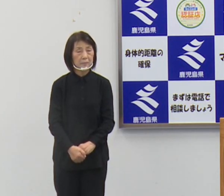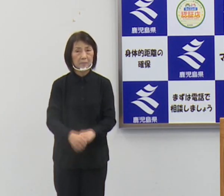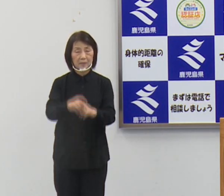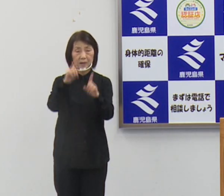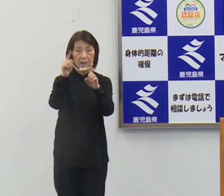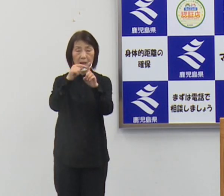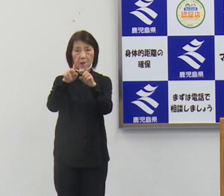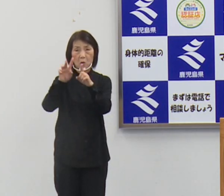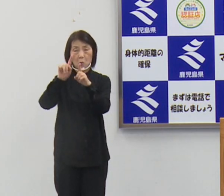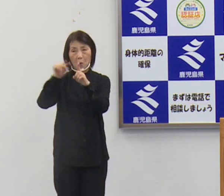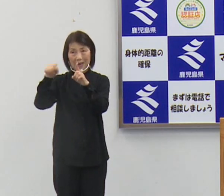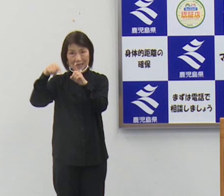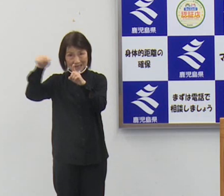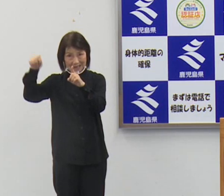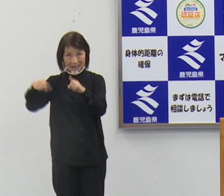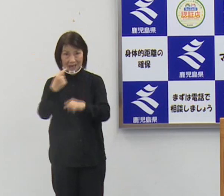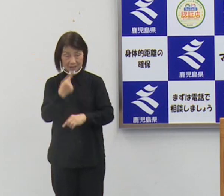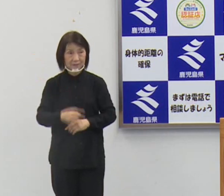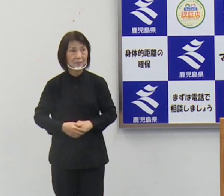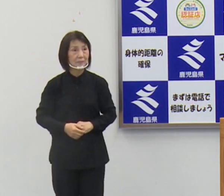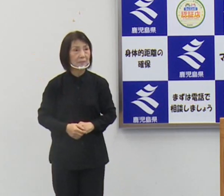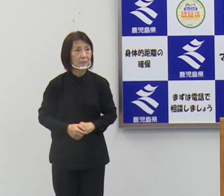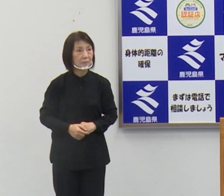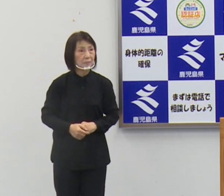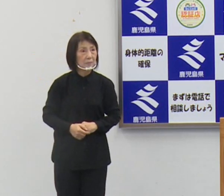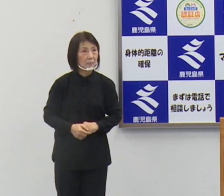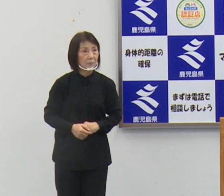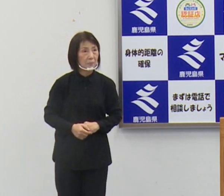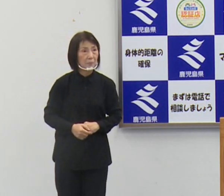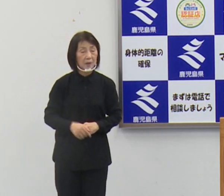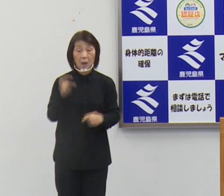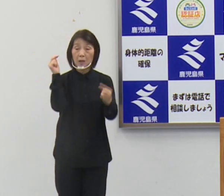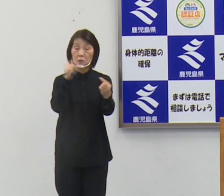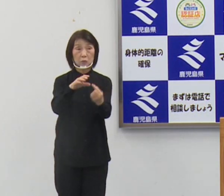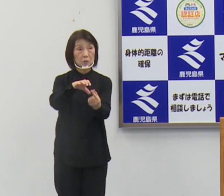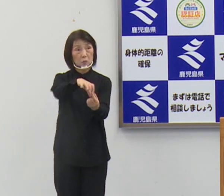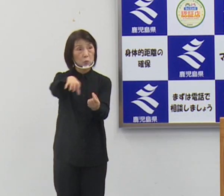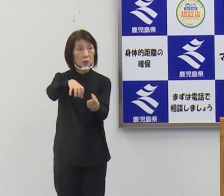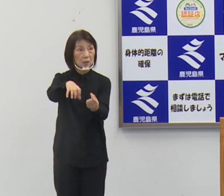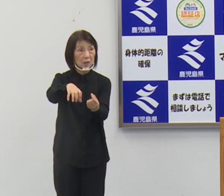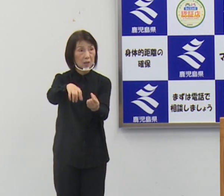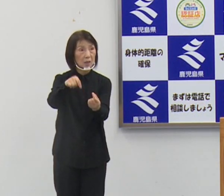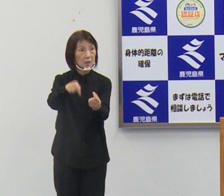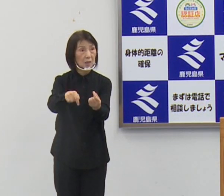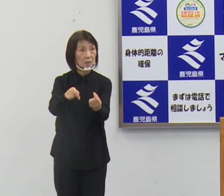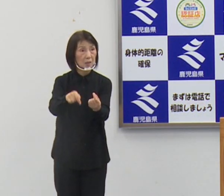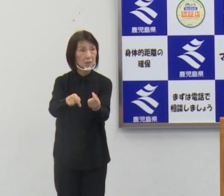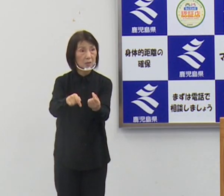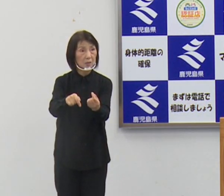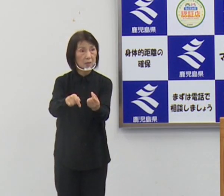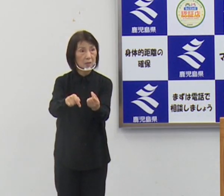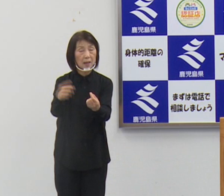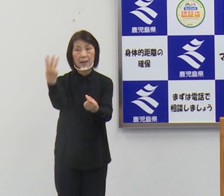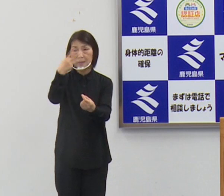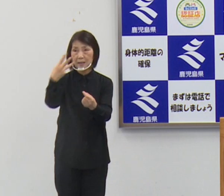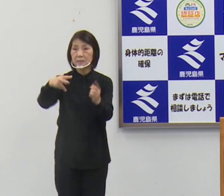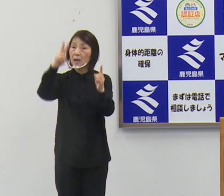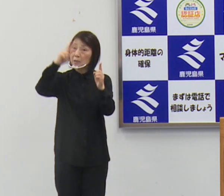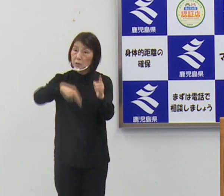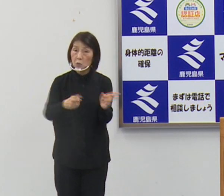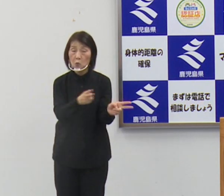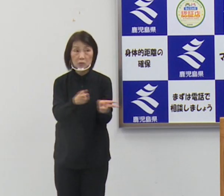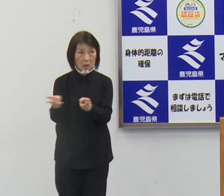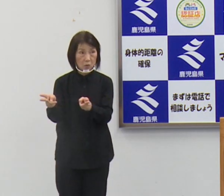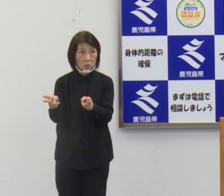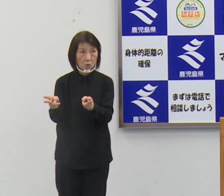KYT の末吉です。よろしくお願いいたします。措置区域の、酒類の提供、第三者認証制度